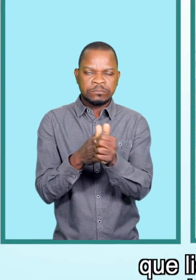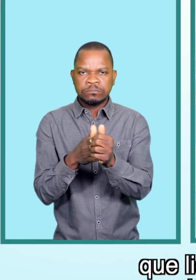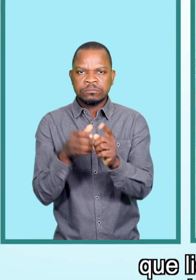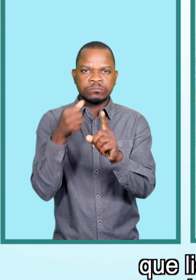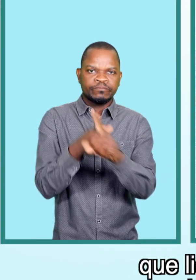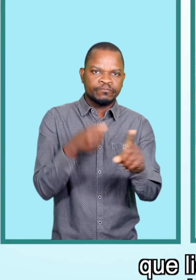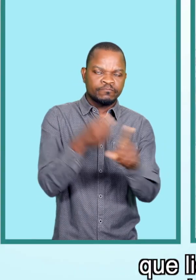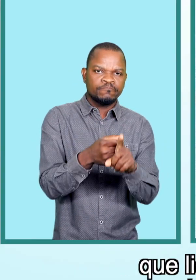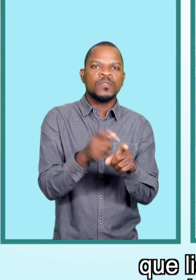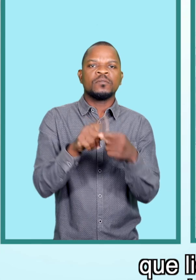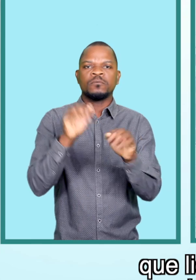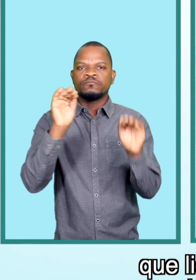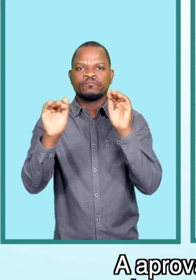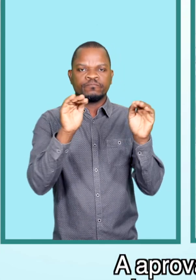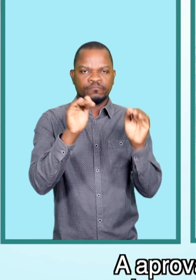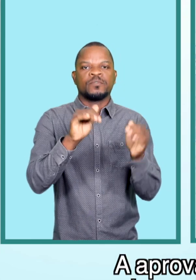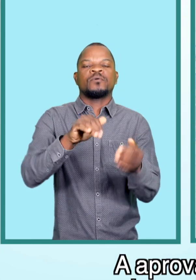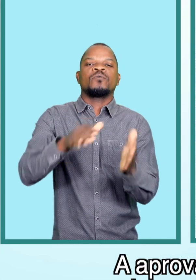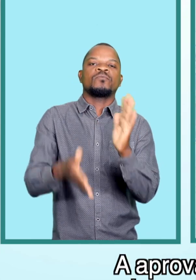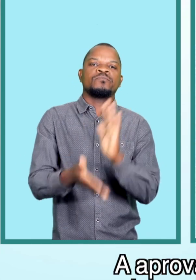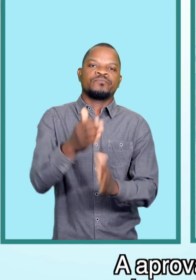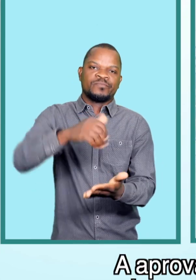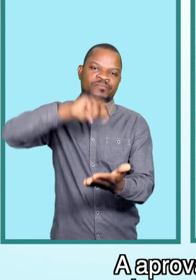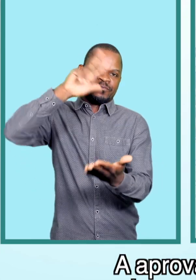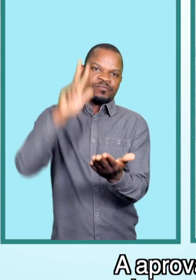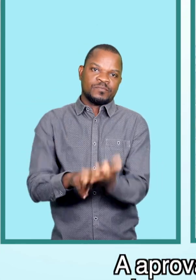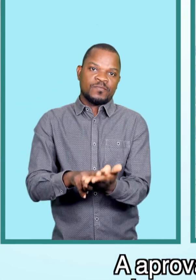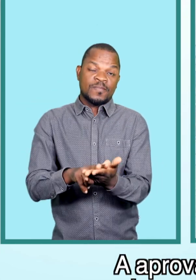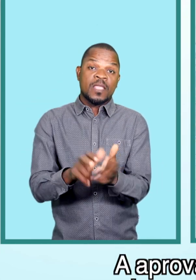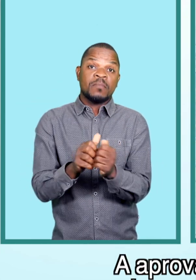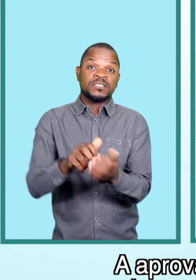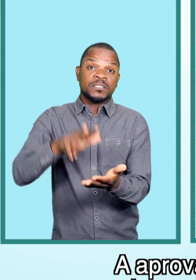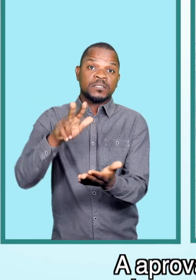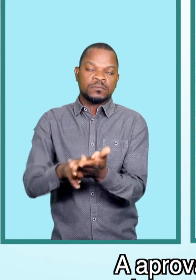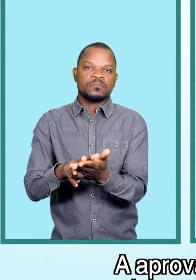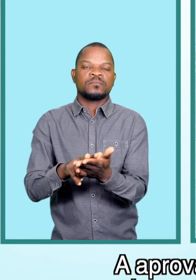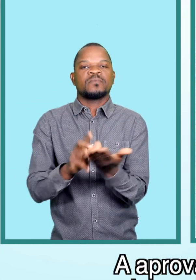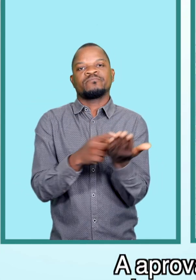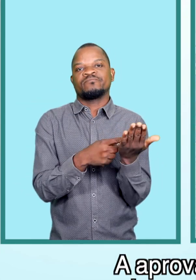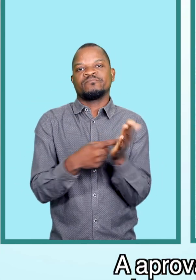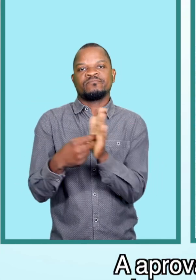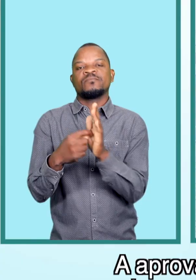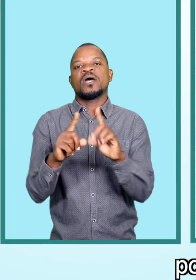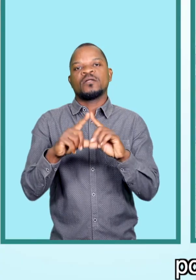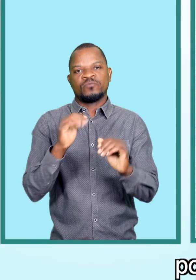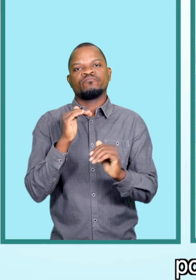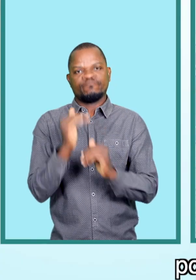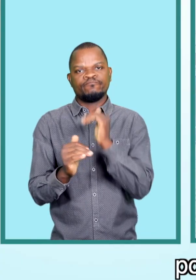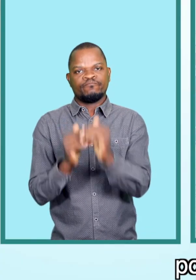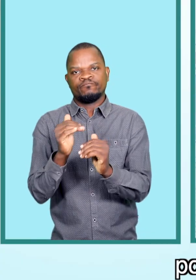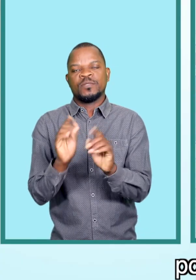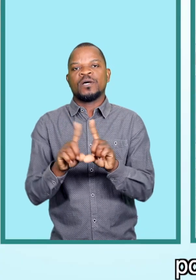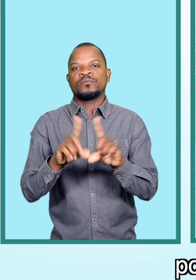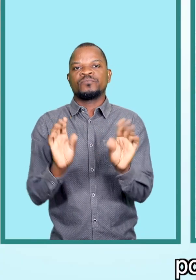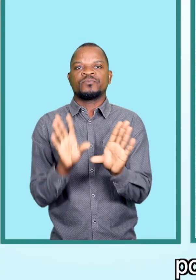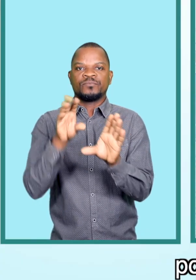sua aprovação. A aprovação do regulamento representa, assim, um passo importante para a inclusão, pois permite transformar